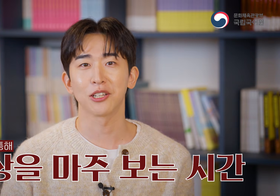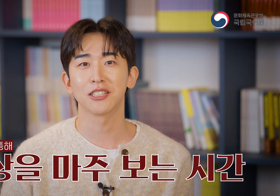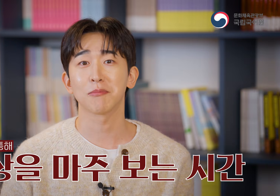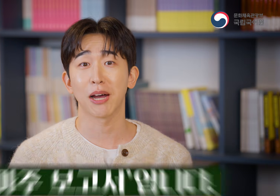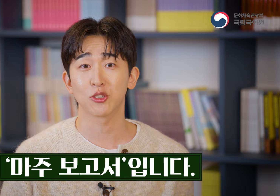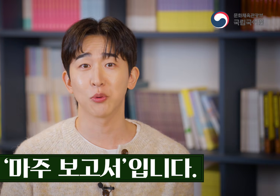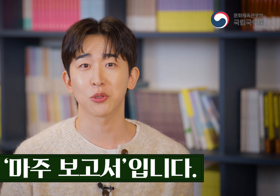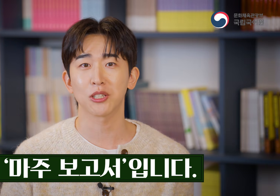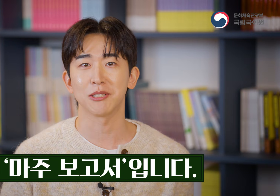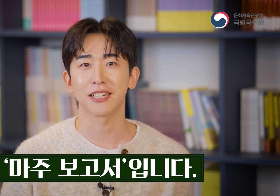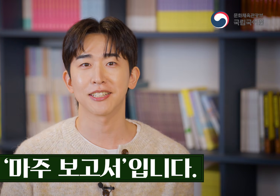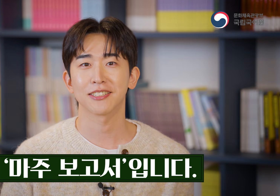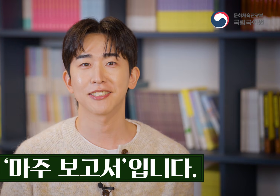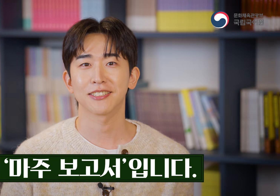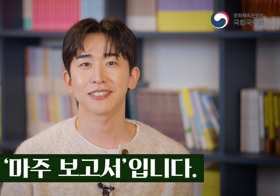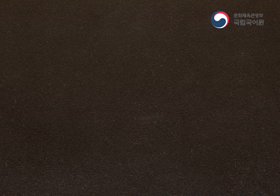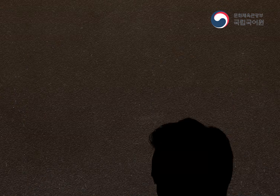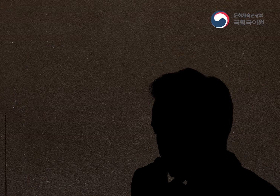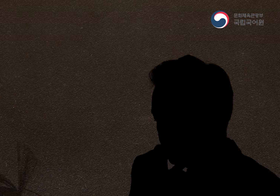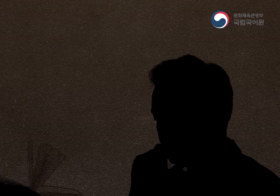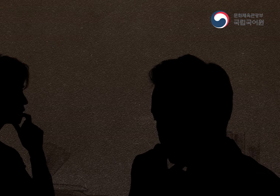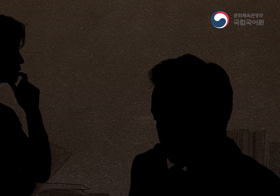여기는 마주보고서입니다.